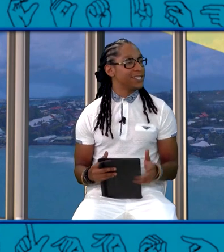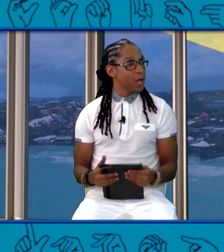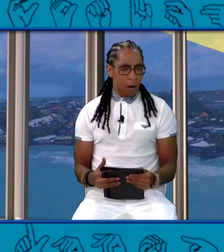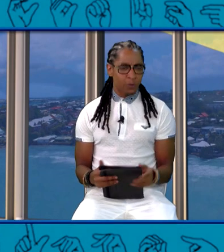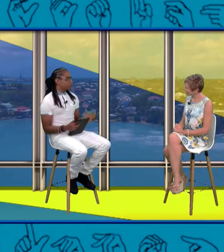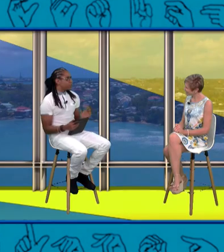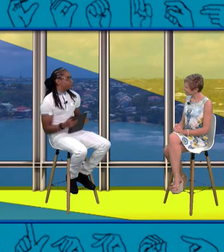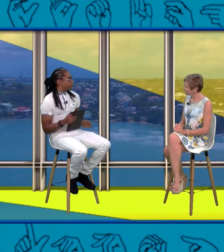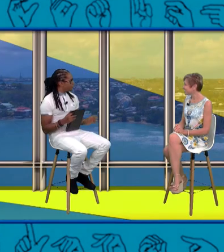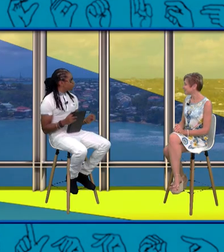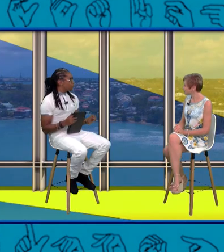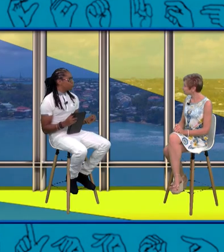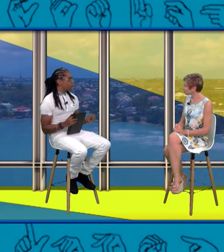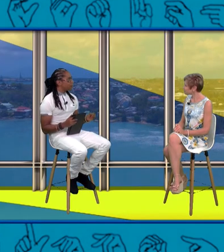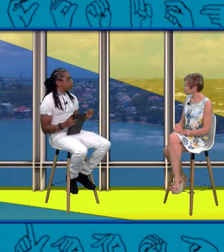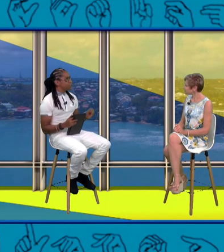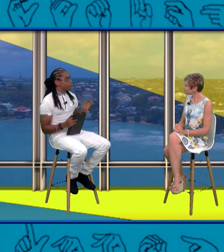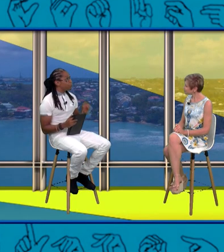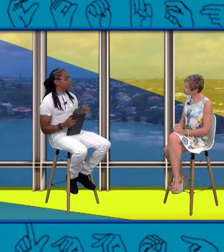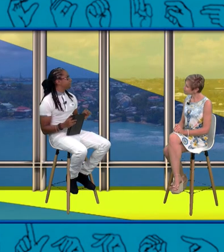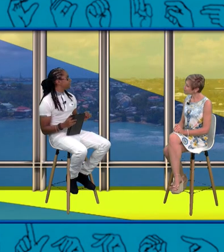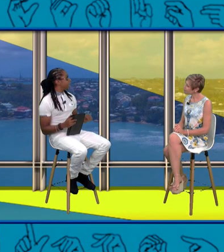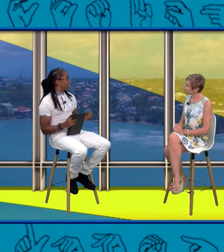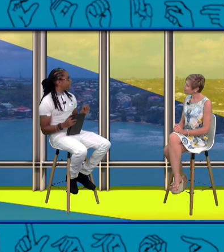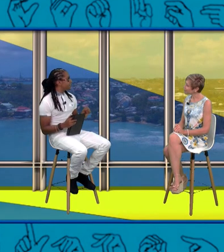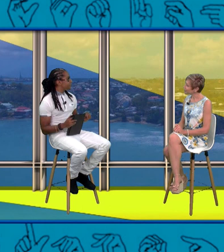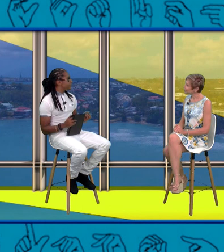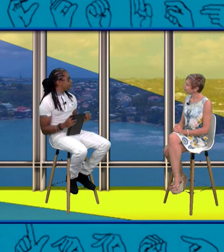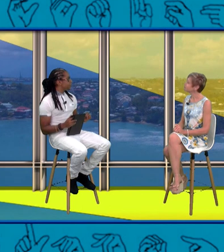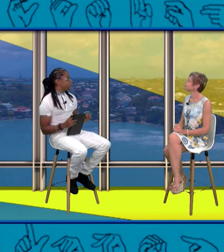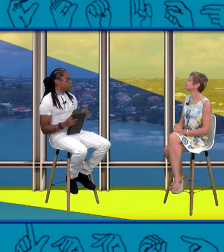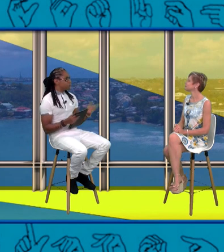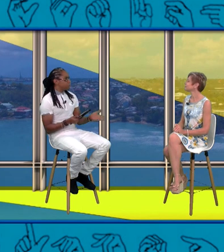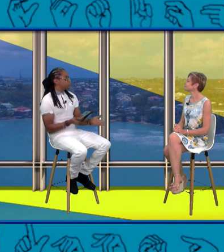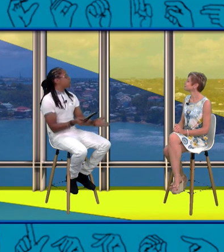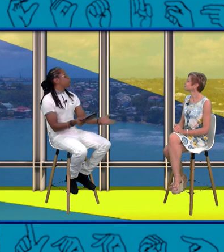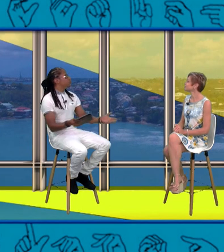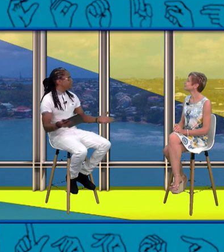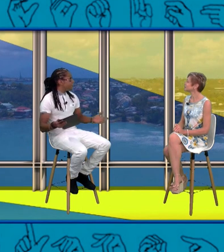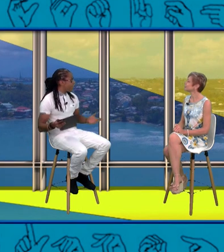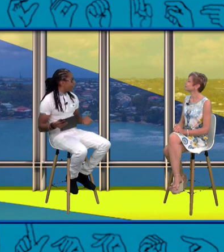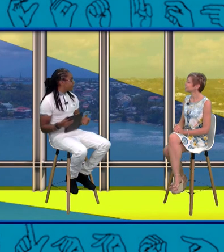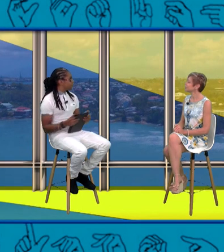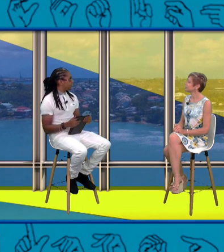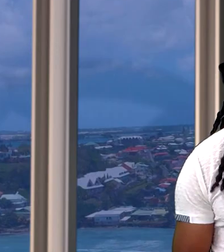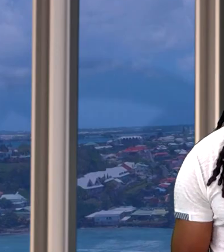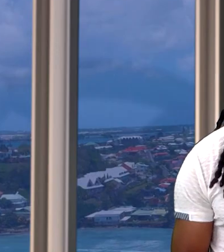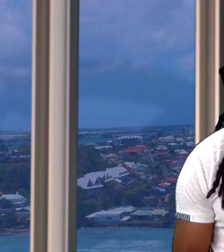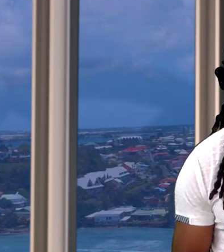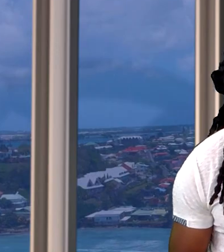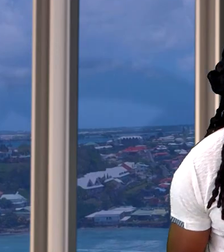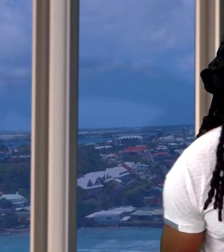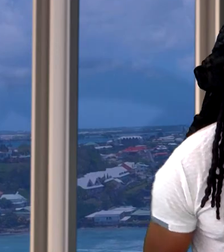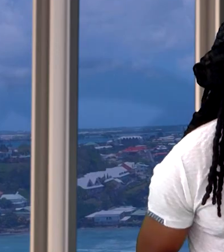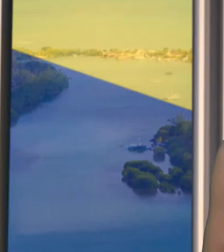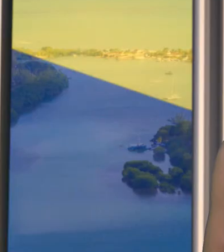choisi. En tout cas, tu es venue pour nous parler aussi d'un petit film à réaliser qui montre un petit peu justement l'univers du CERAC. Est-ce que tu peux